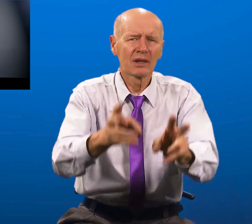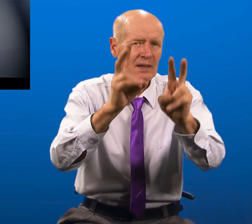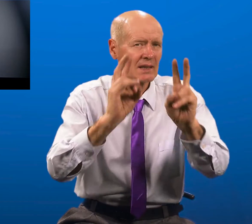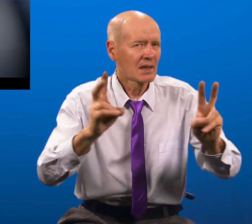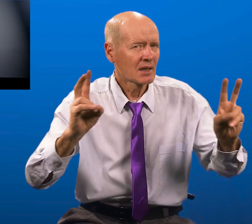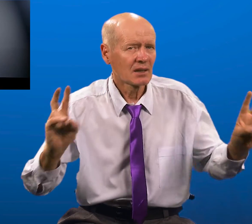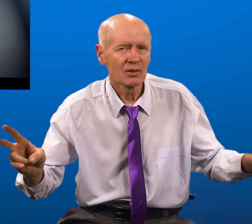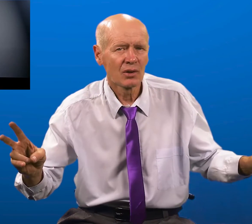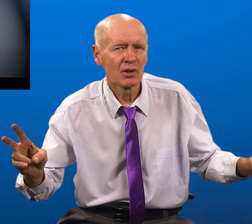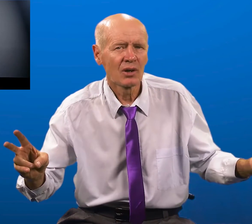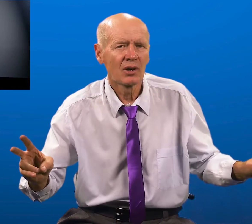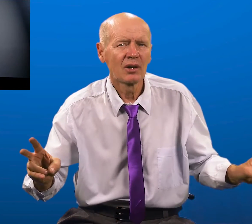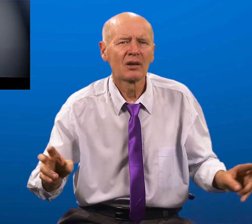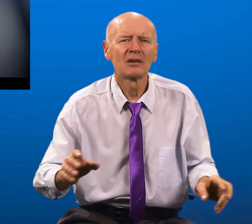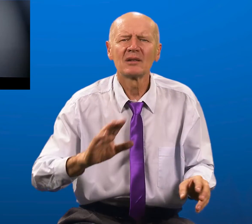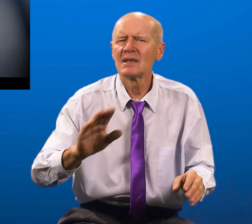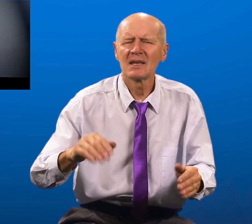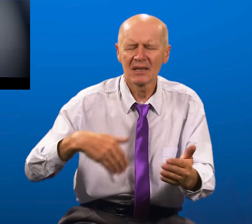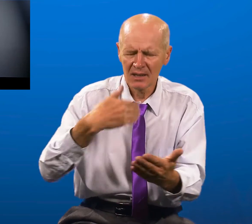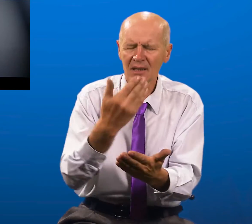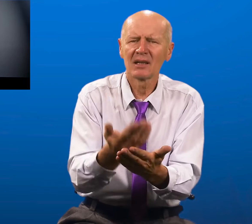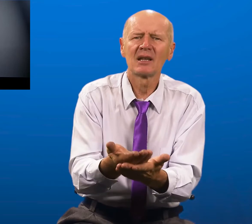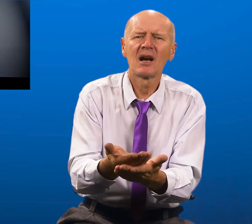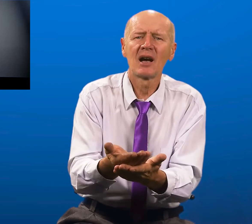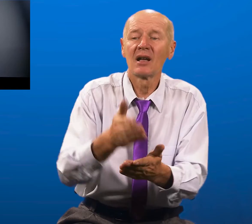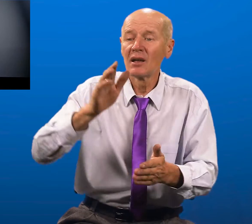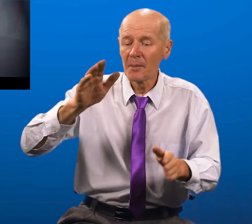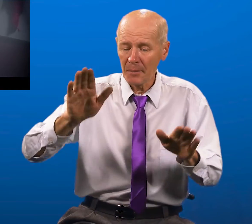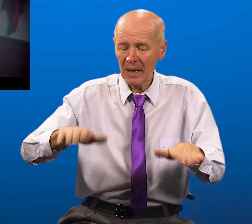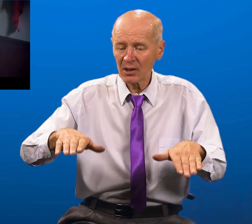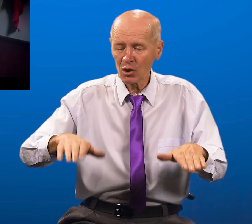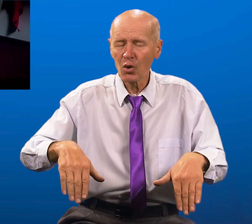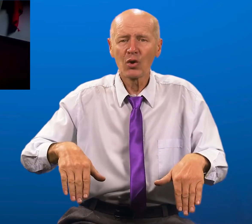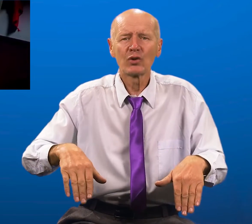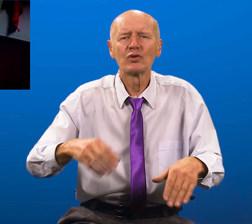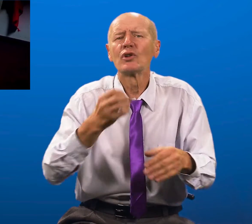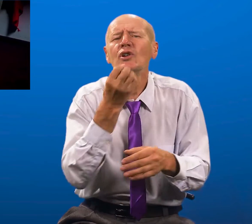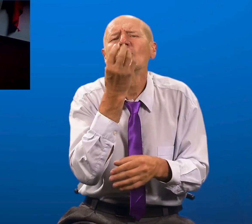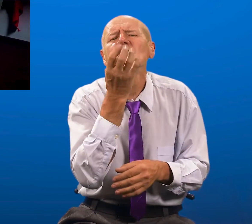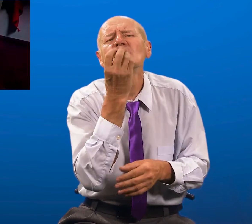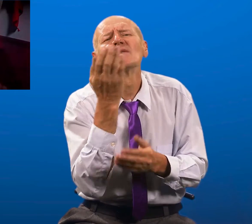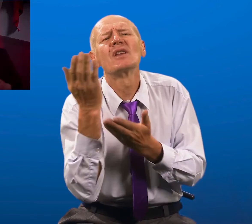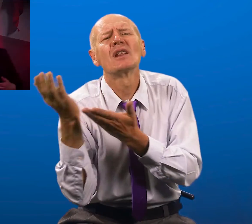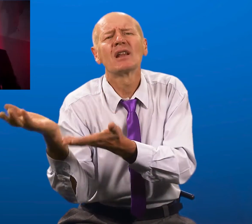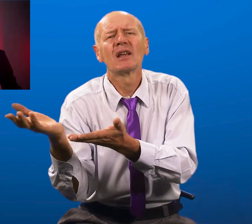никто не клал к подножию роз.